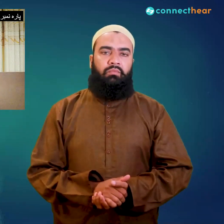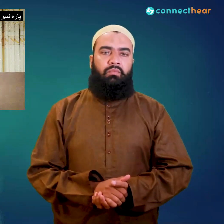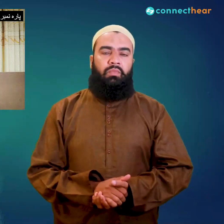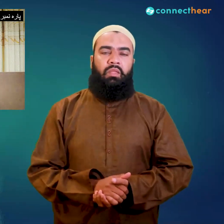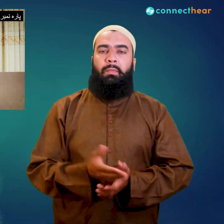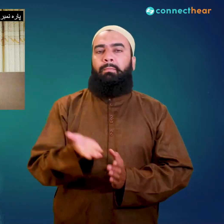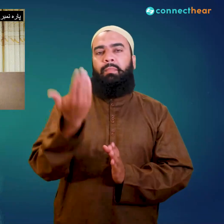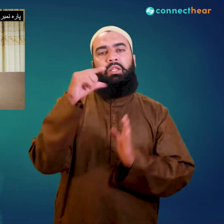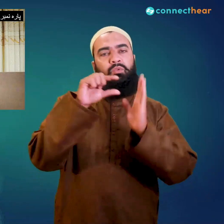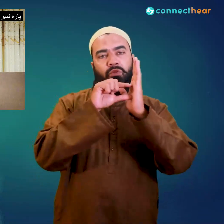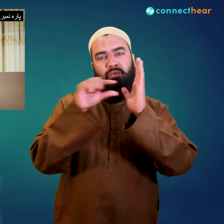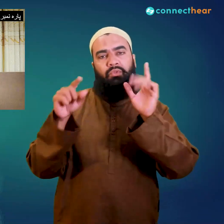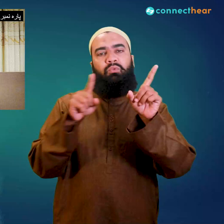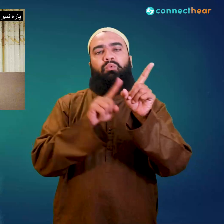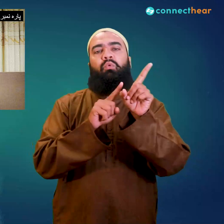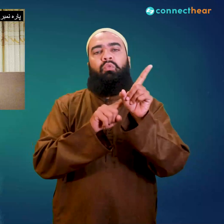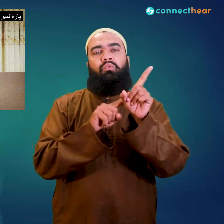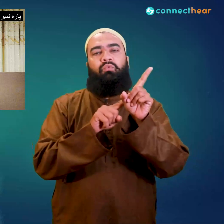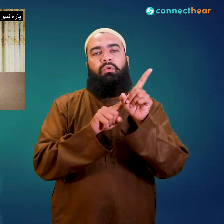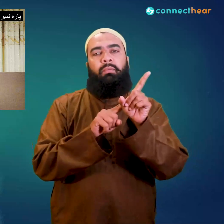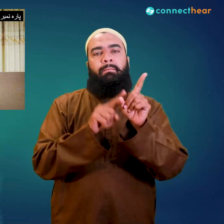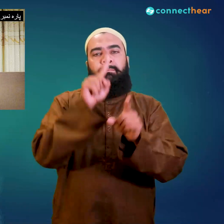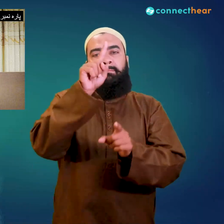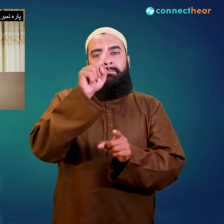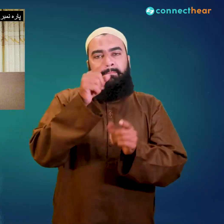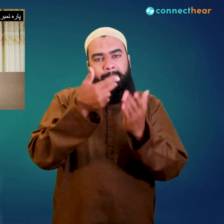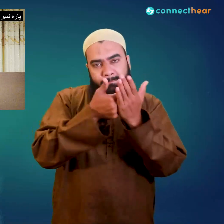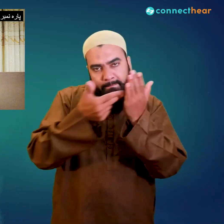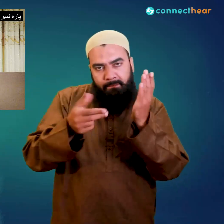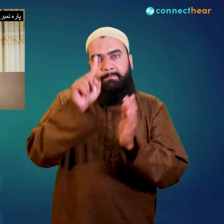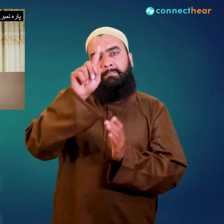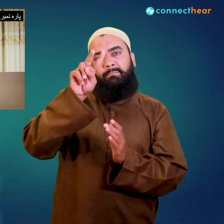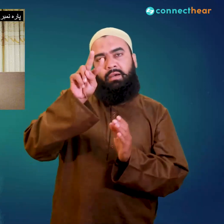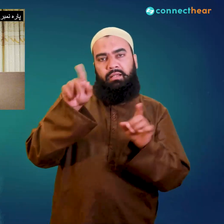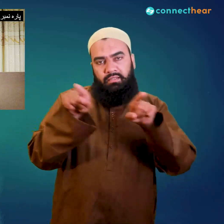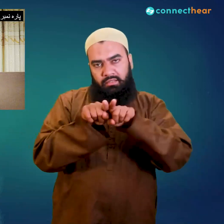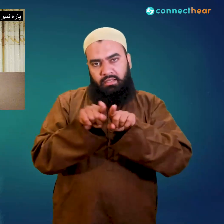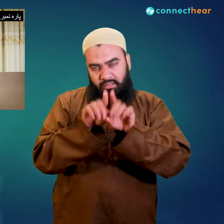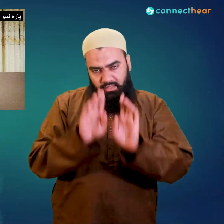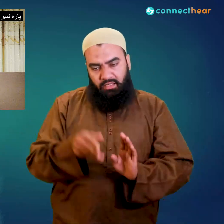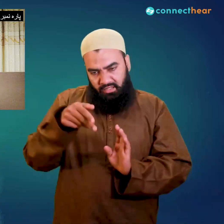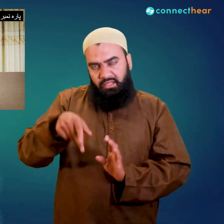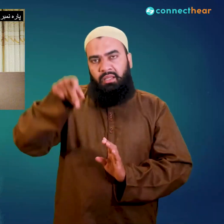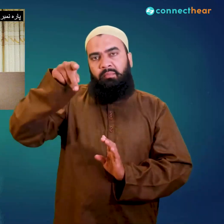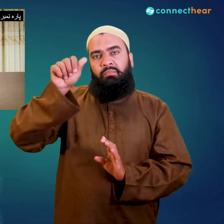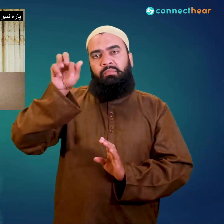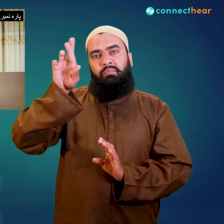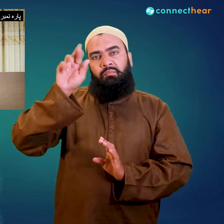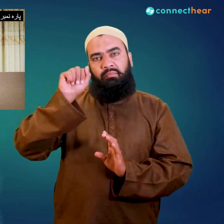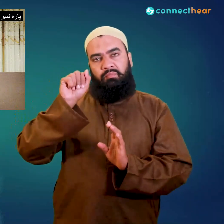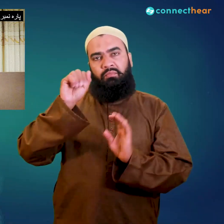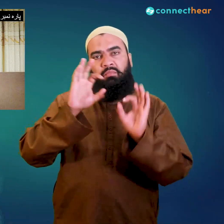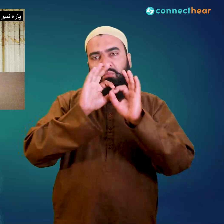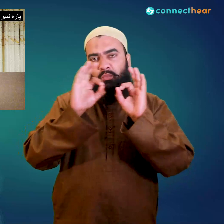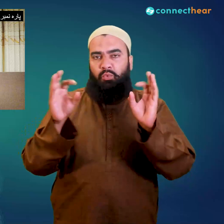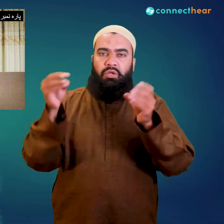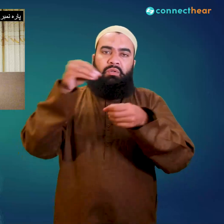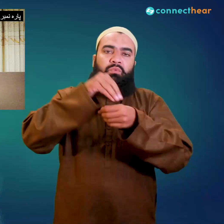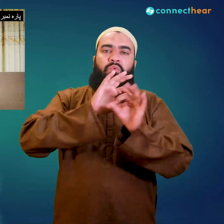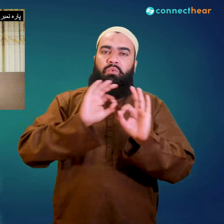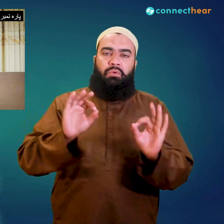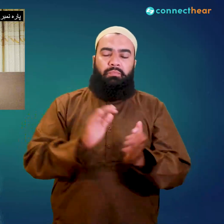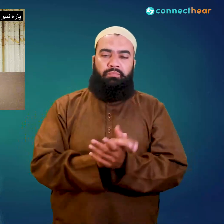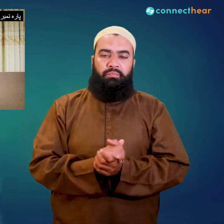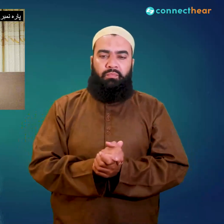سورہ یوسف جو کہ پارہ نمبر 12 سے شروع ہوئی تھی، اس پارہ میں مکمل ہو رہی ہے۔ پارہ